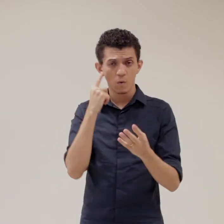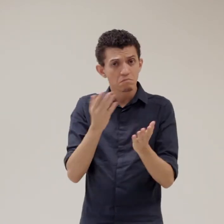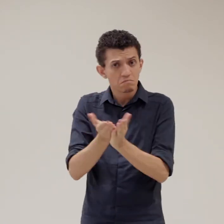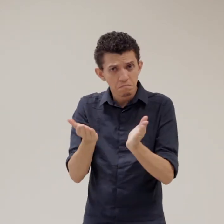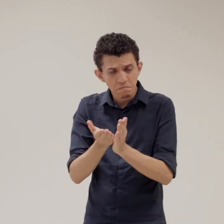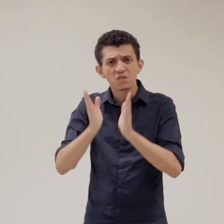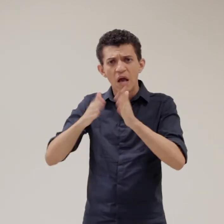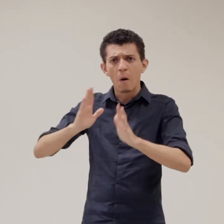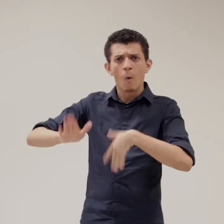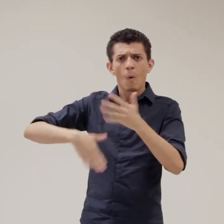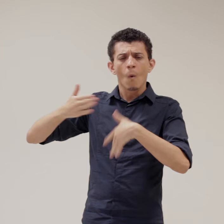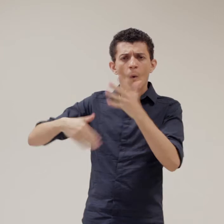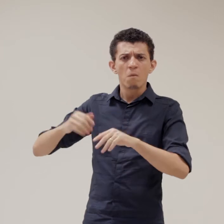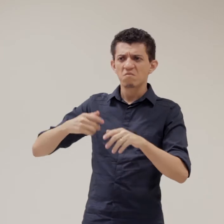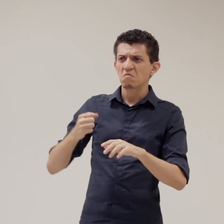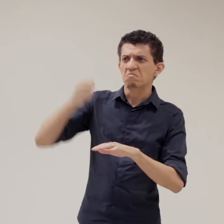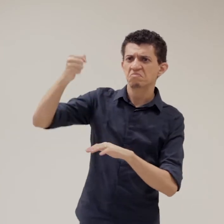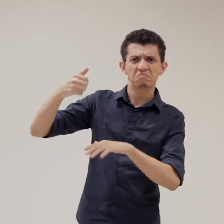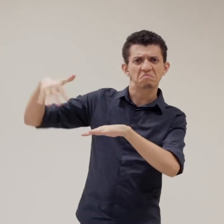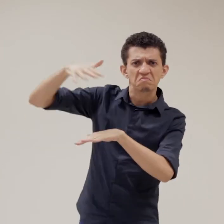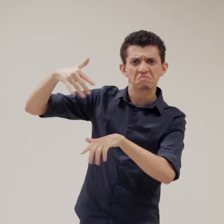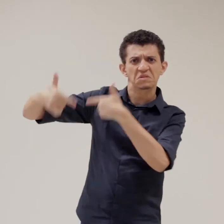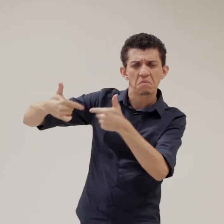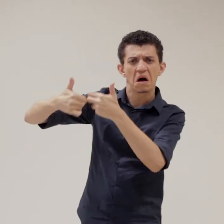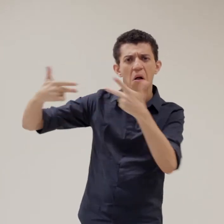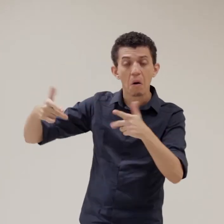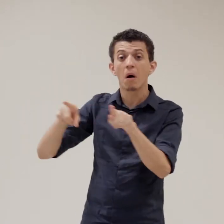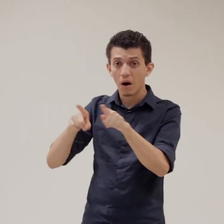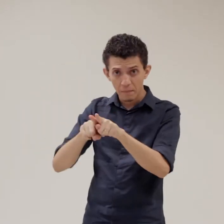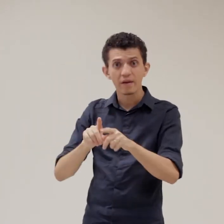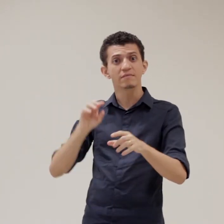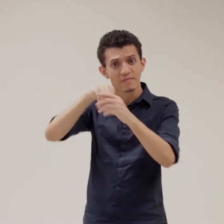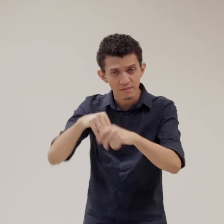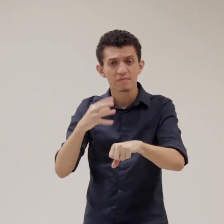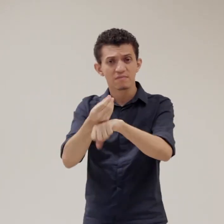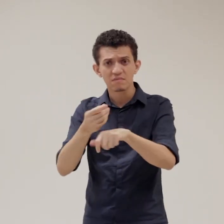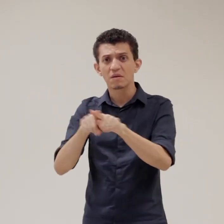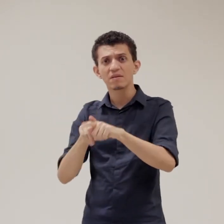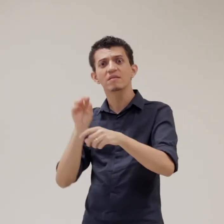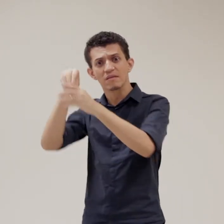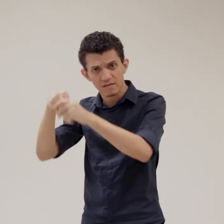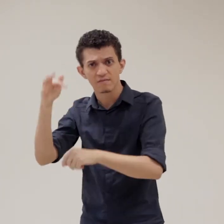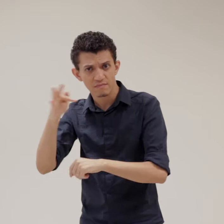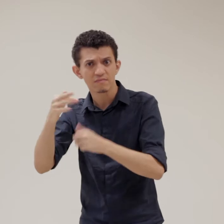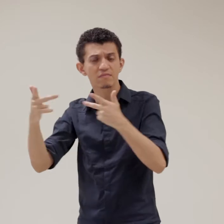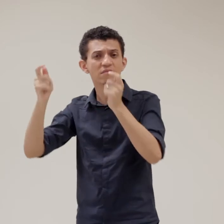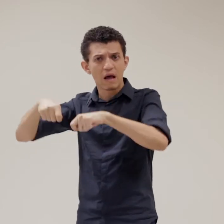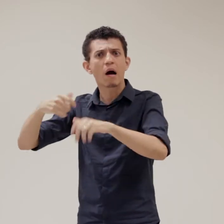posições importantes, inclusive nas universidades, o que abre a visibilidade sobre as necessidades da pessoa com deficiência auditiva.